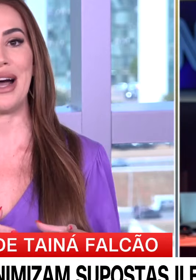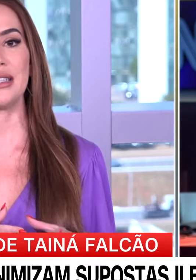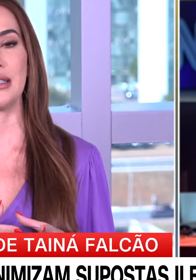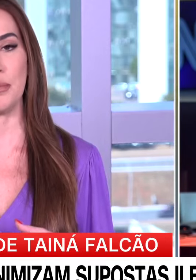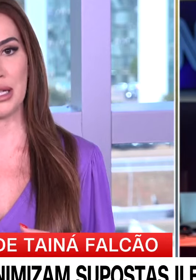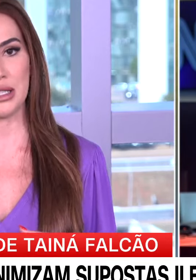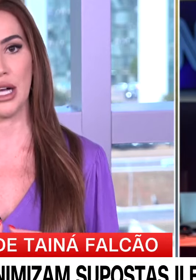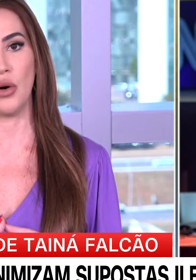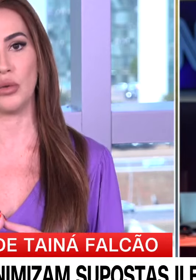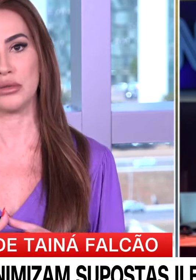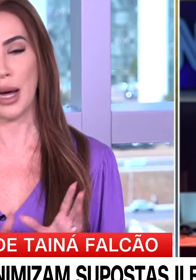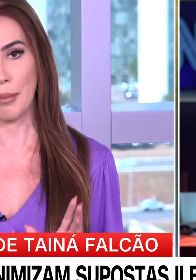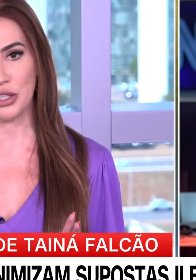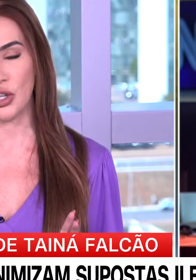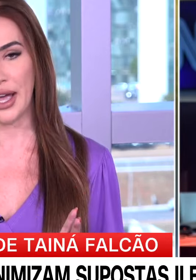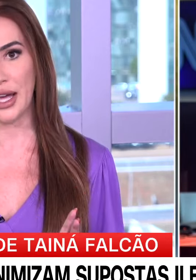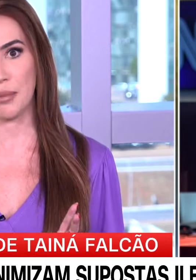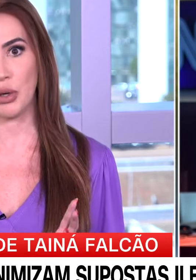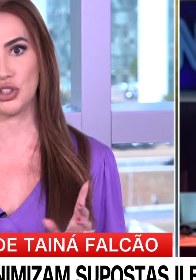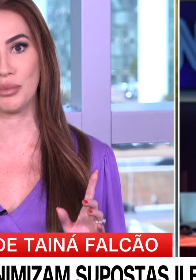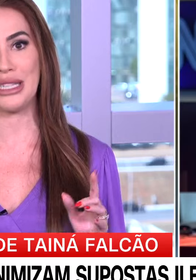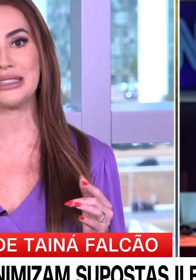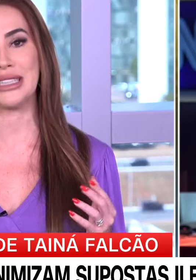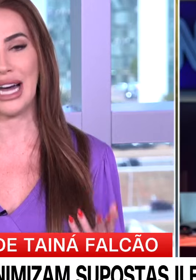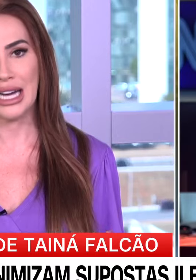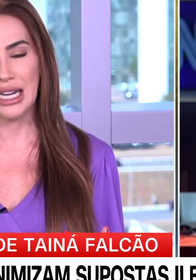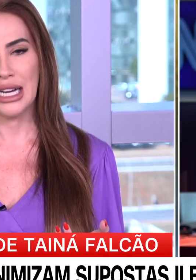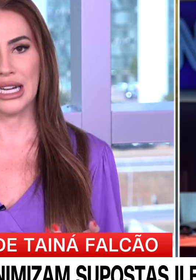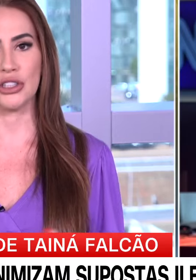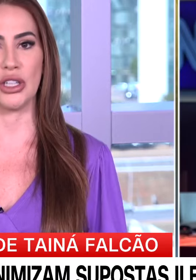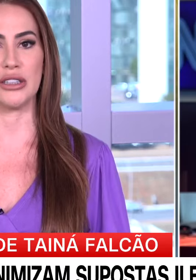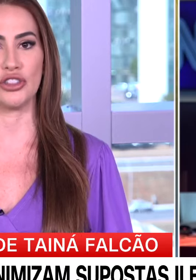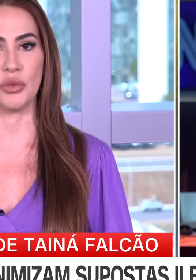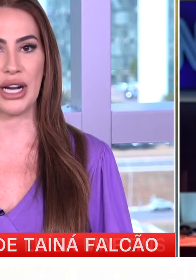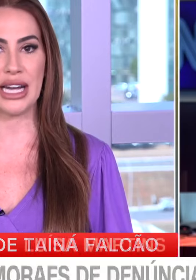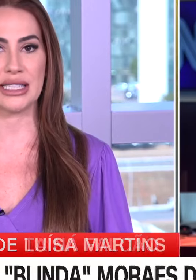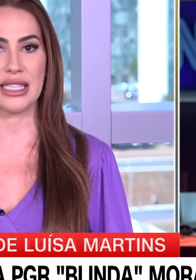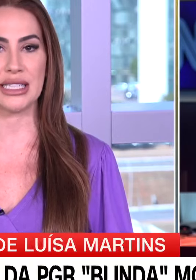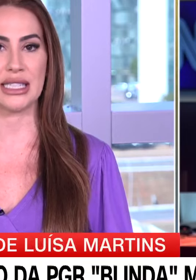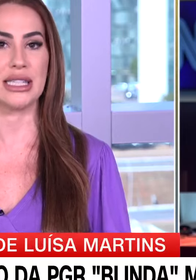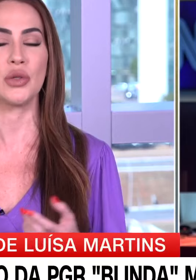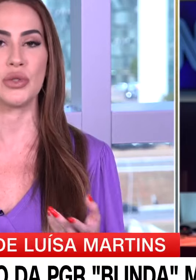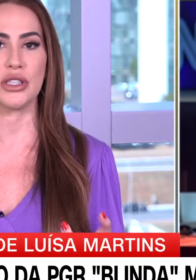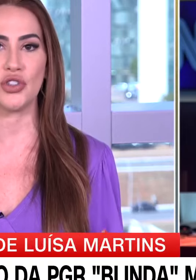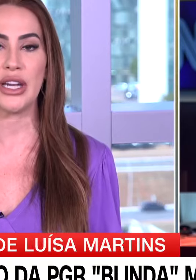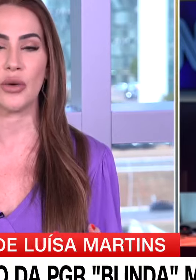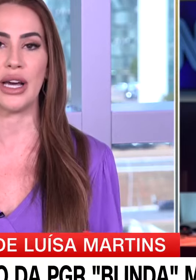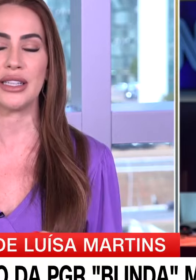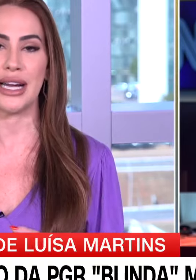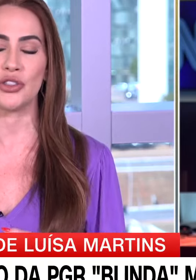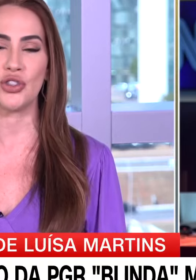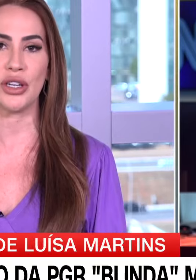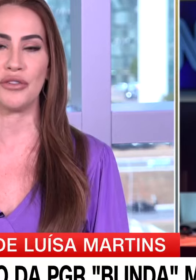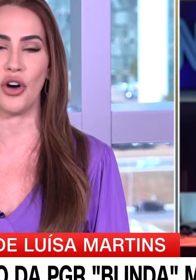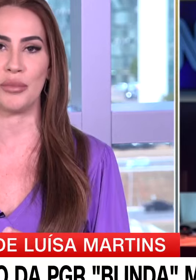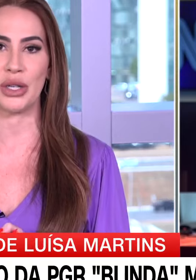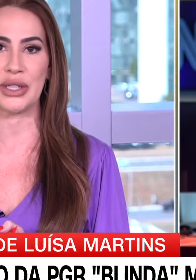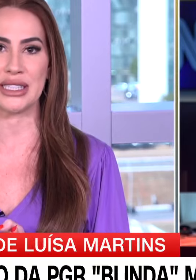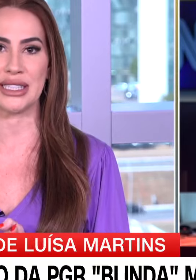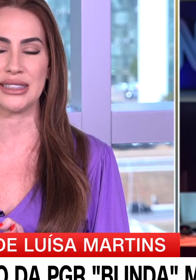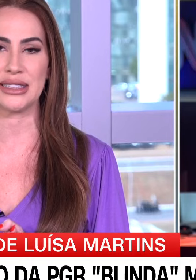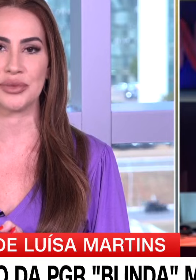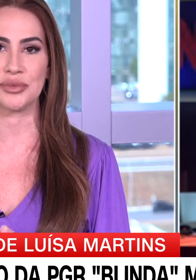a participação da pgr pode blindar Alexandre de Moraes dessas denúncias de irregularidades de que